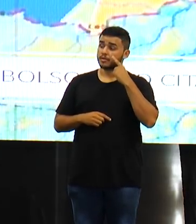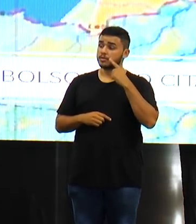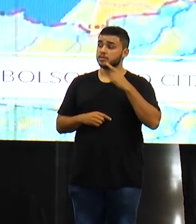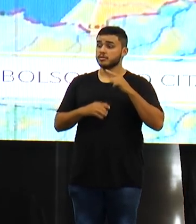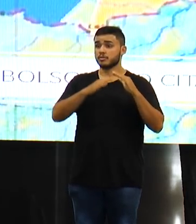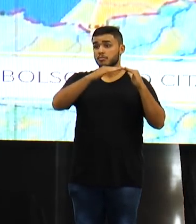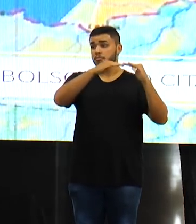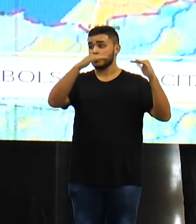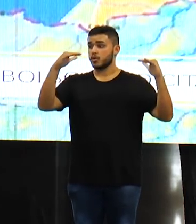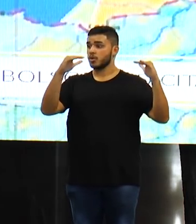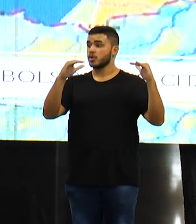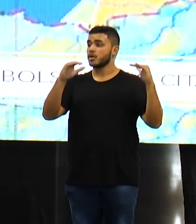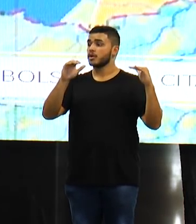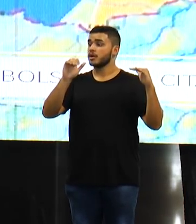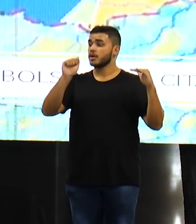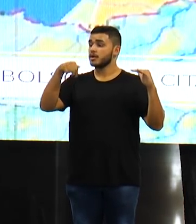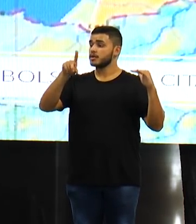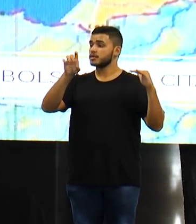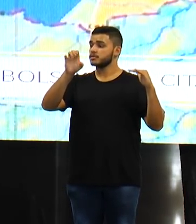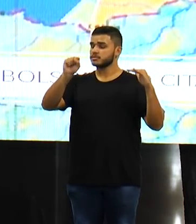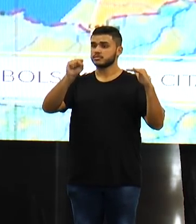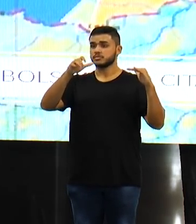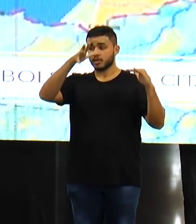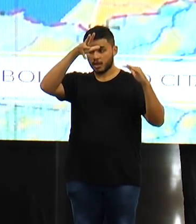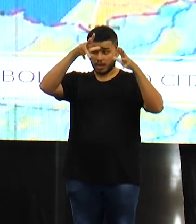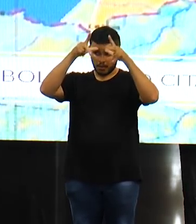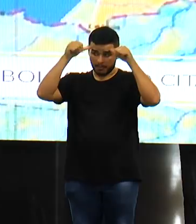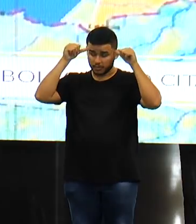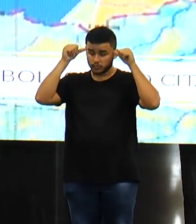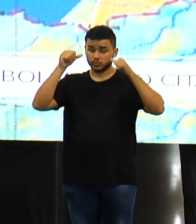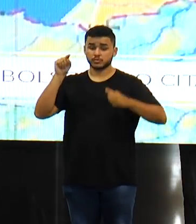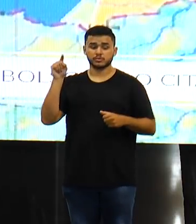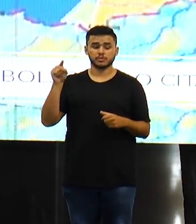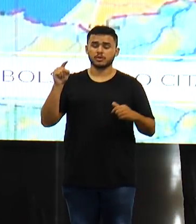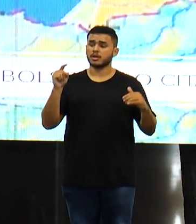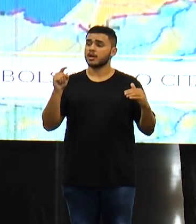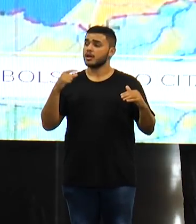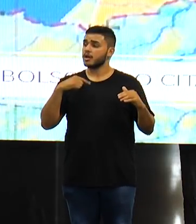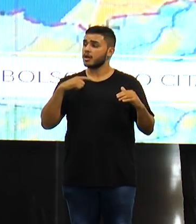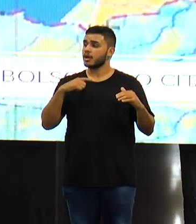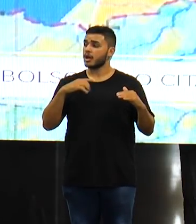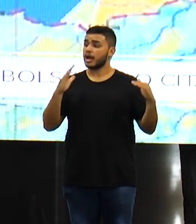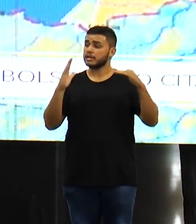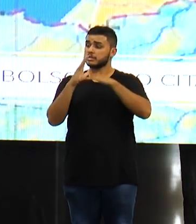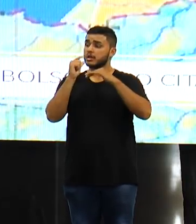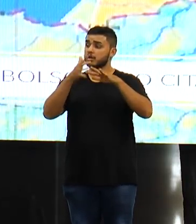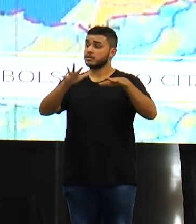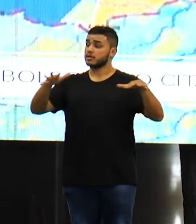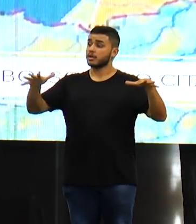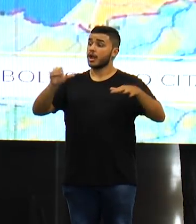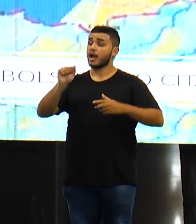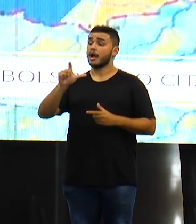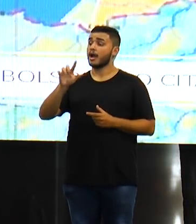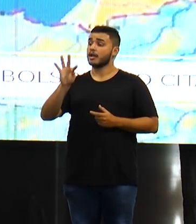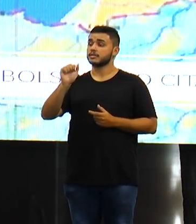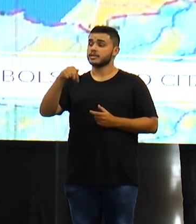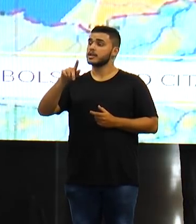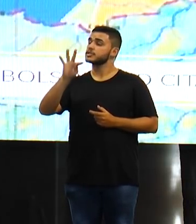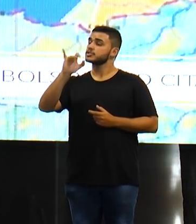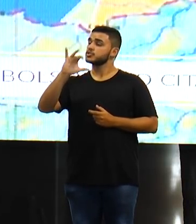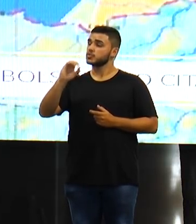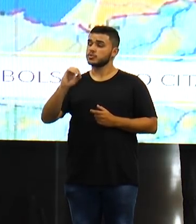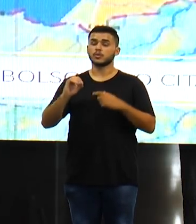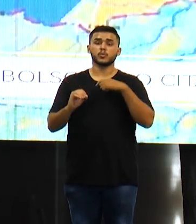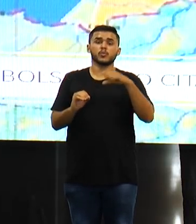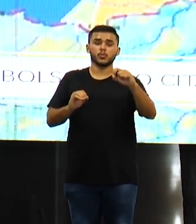dos Andes, Amazônia, até o Atlântico, aonde haveria uma